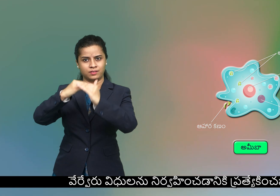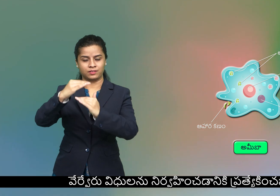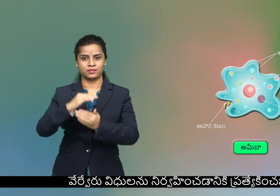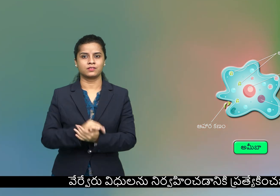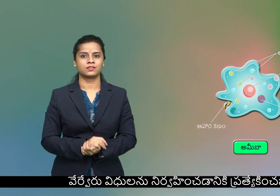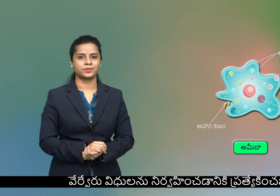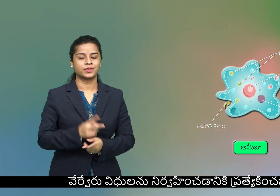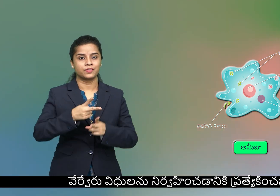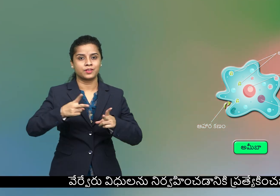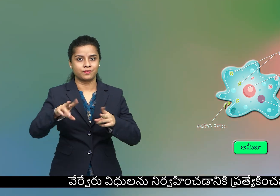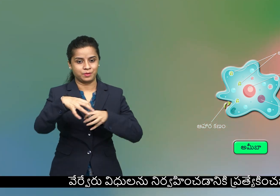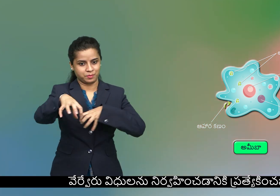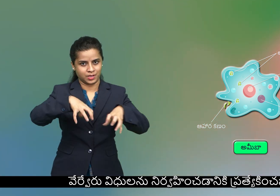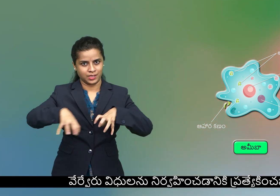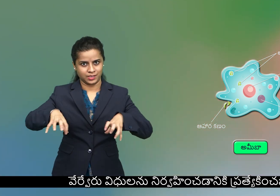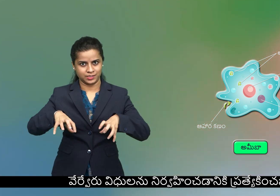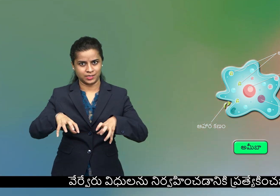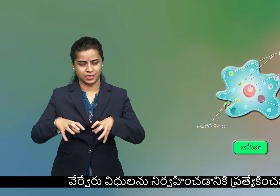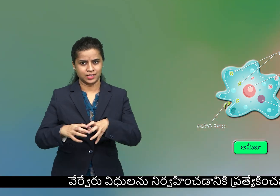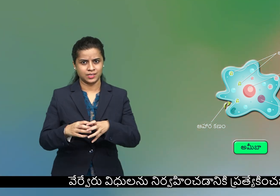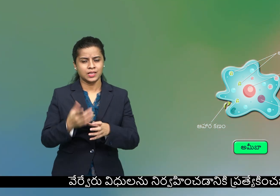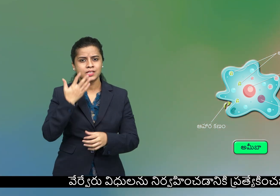నిర్వహించడానికి ప్రత్యేకించబడతాయి.